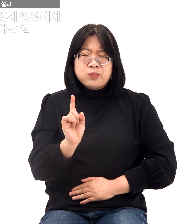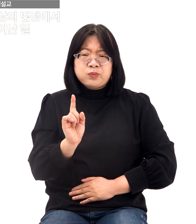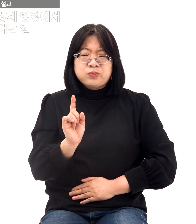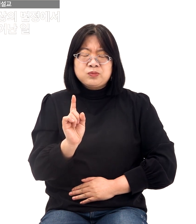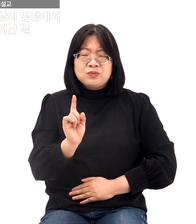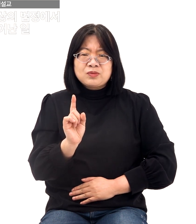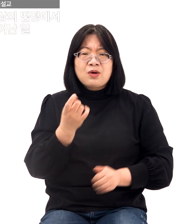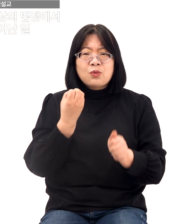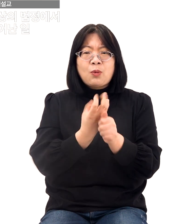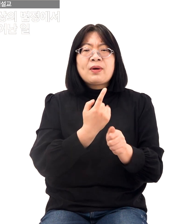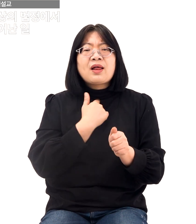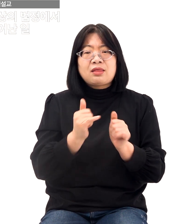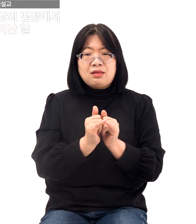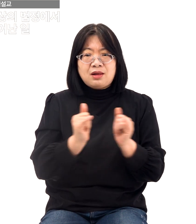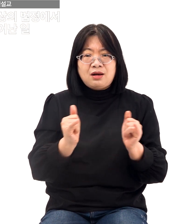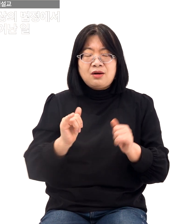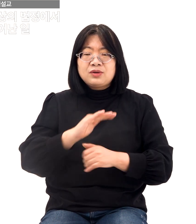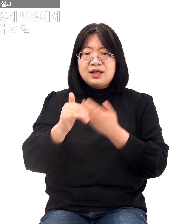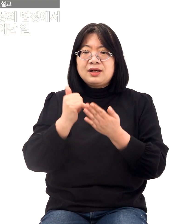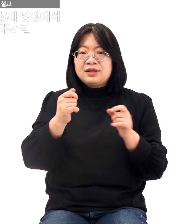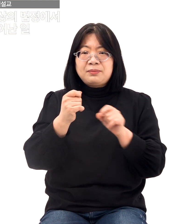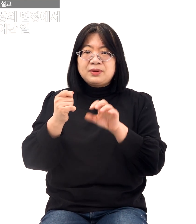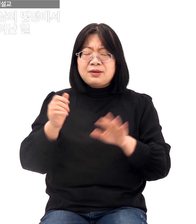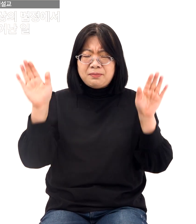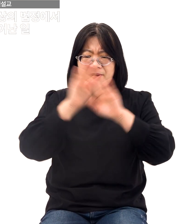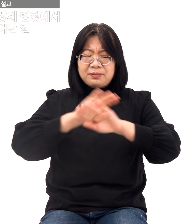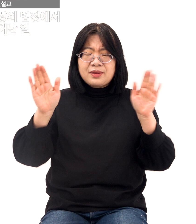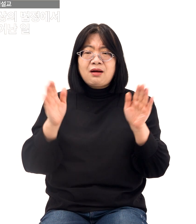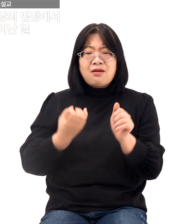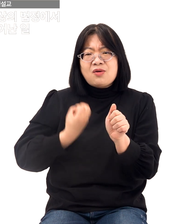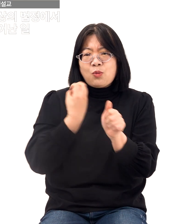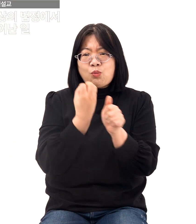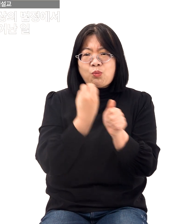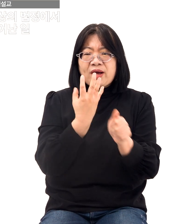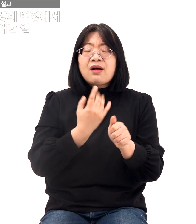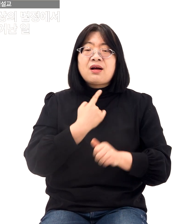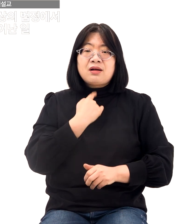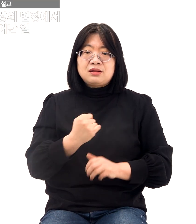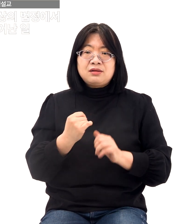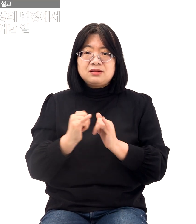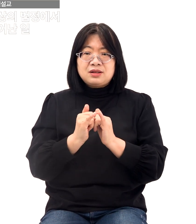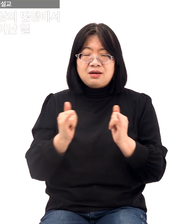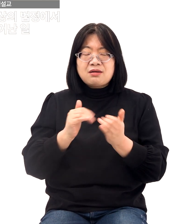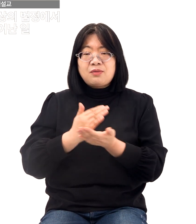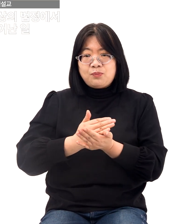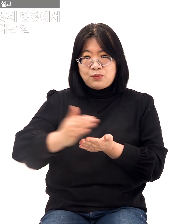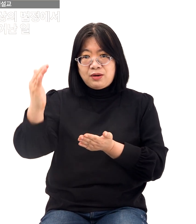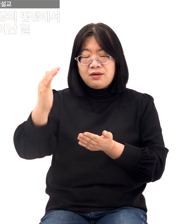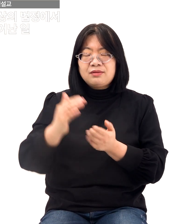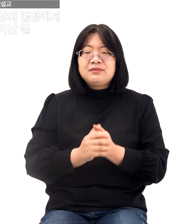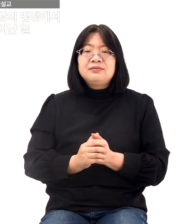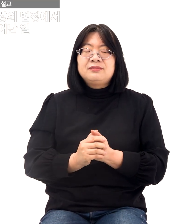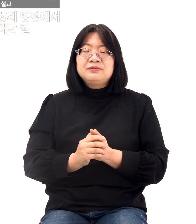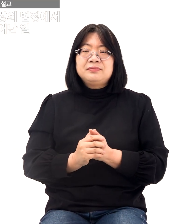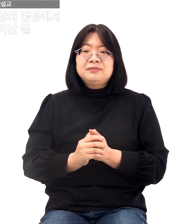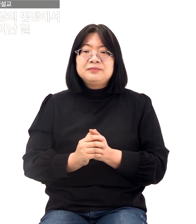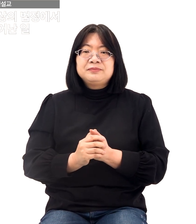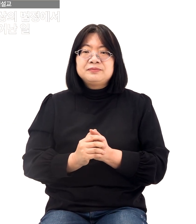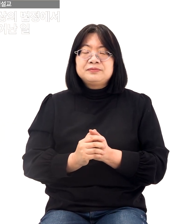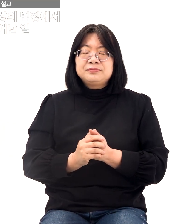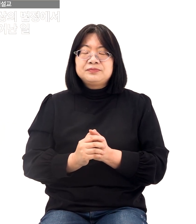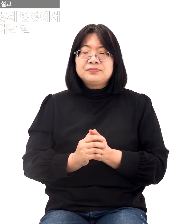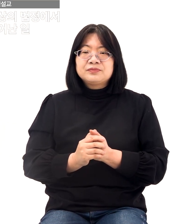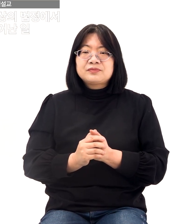참소하던 자, 우리 하나님 앞에서 밤낮 참소하던 자가 쫓겨났고, 이렇게 돼 있어요.